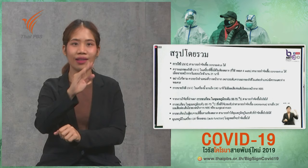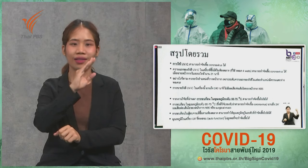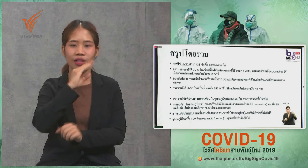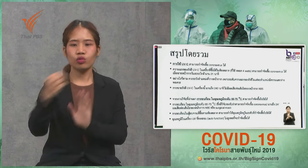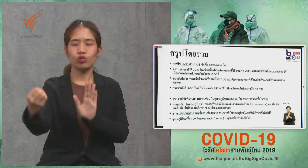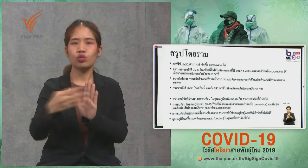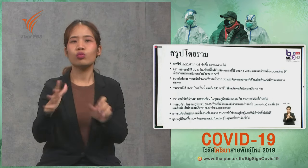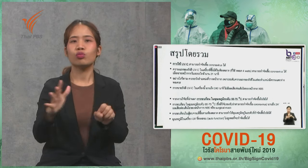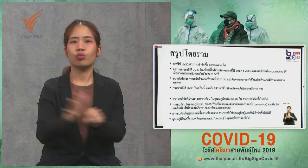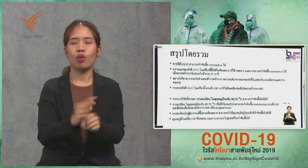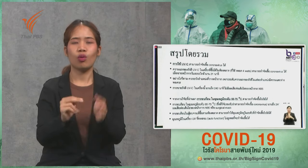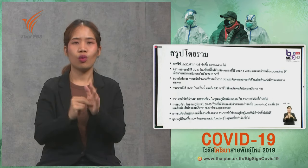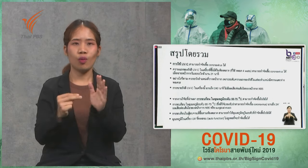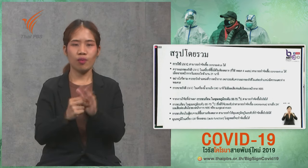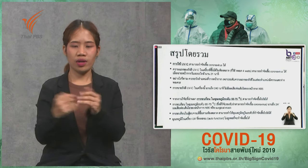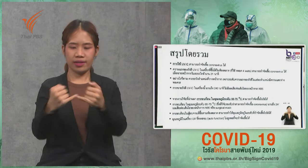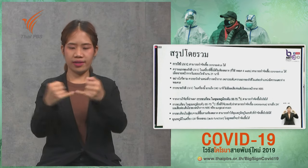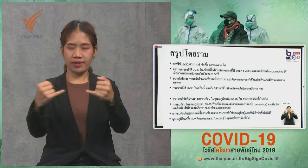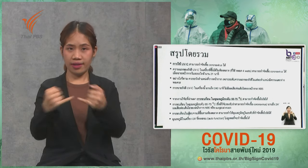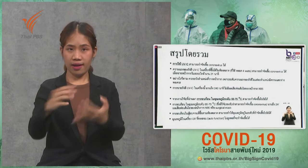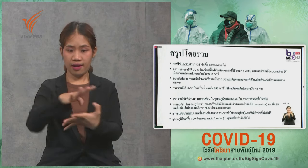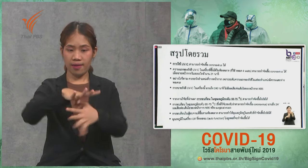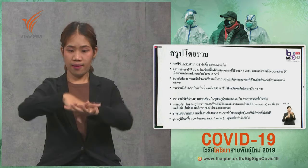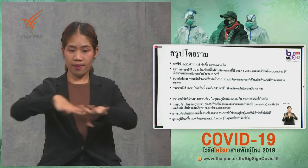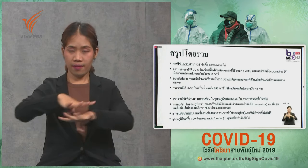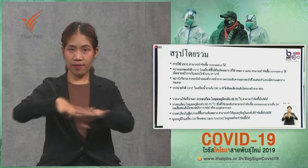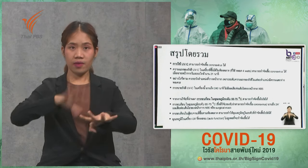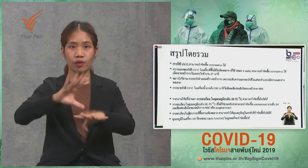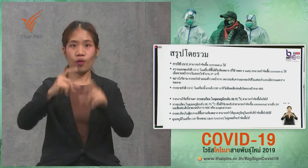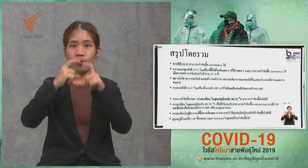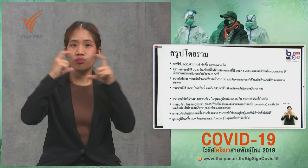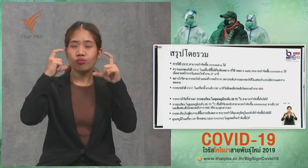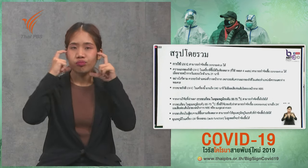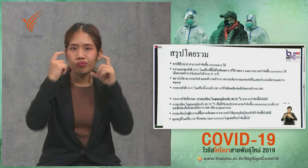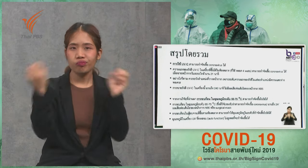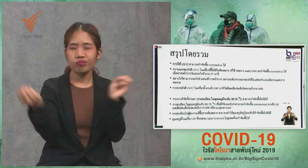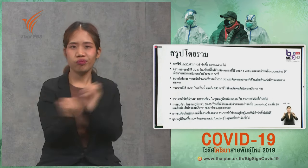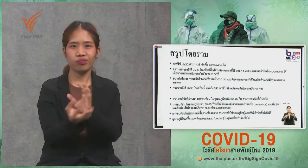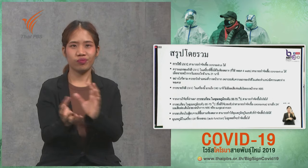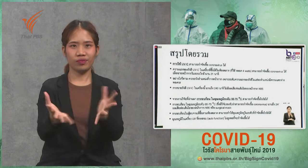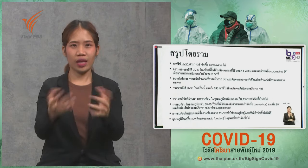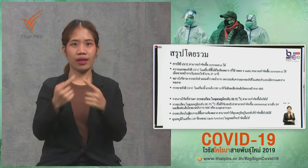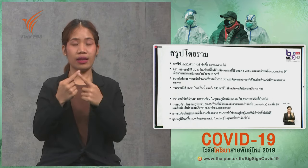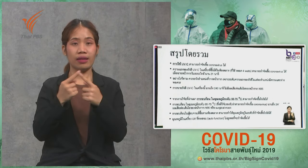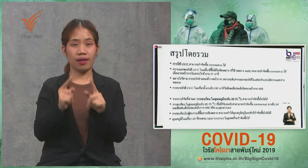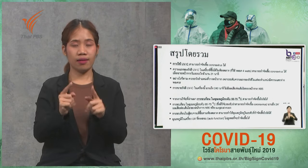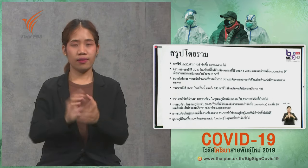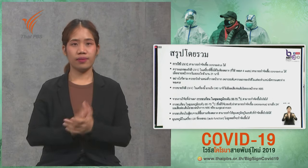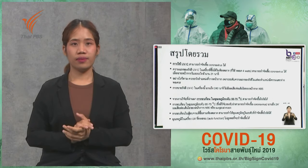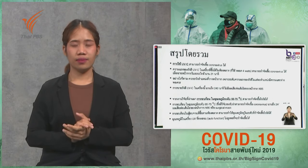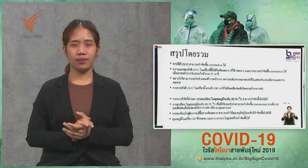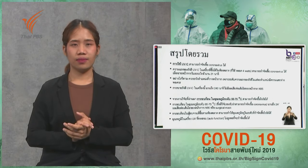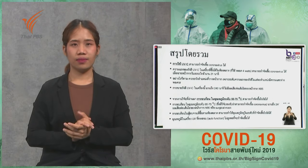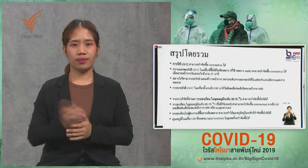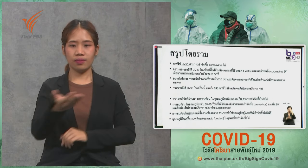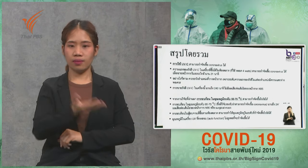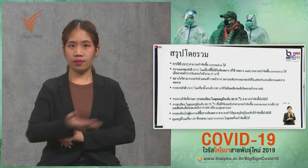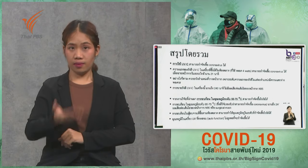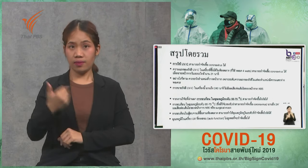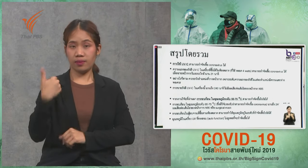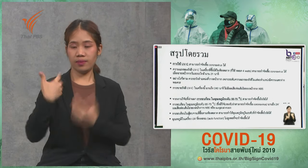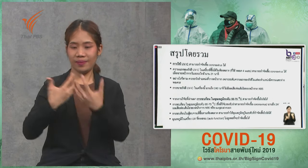ายตัวเส้นใยของหน้ากากนะครับแต่อย่างไรก็ตามเรามีเครื่องทด